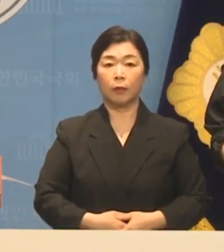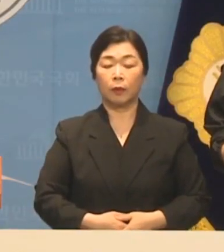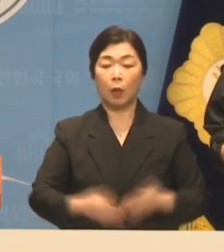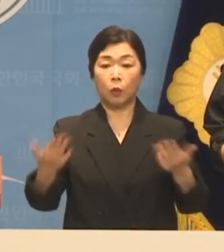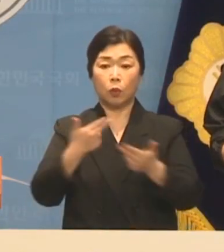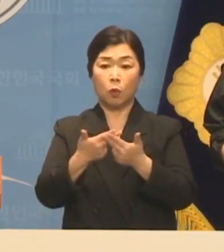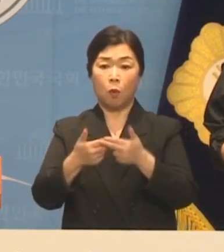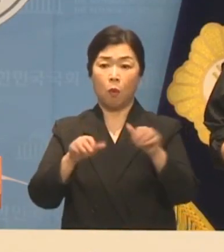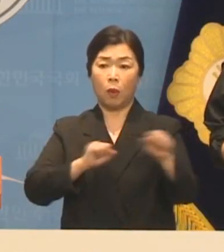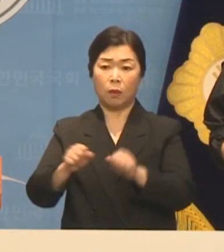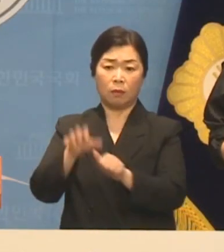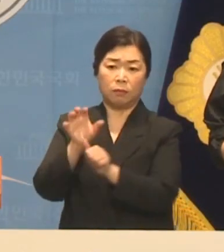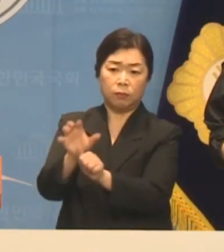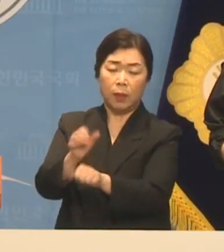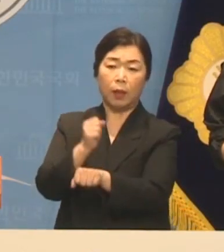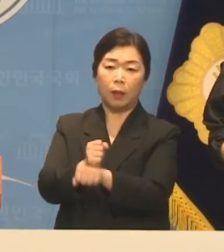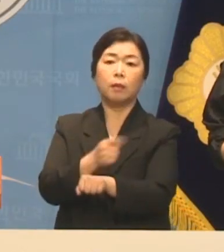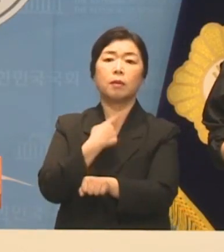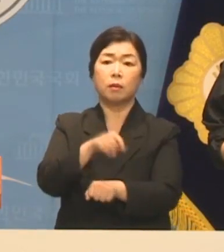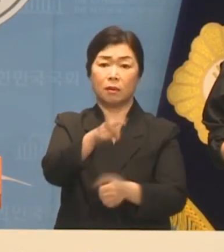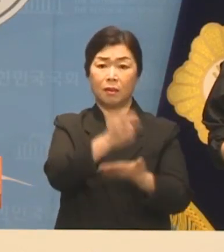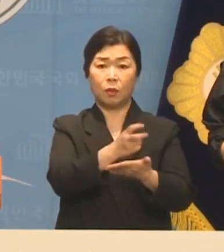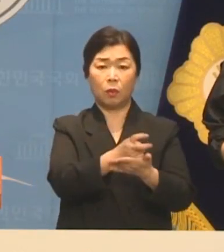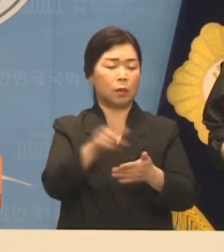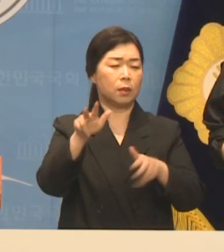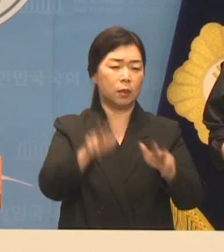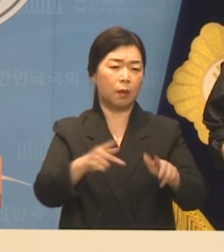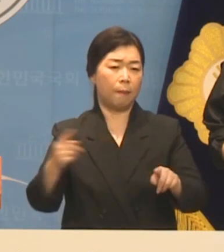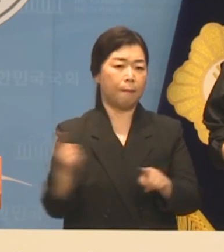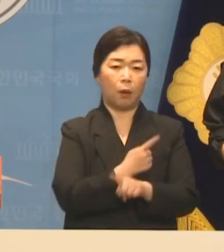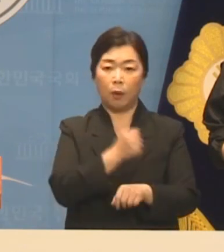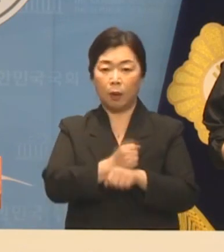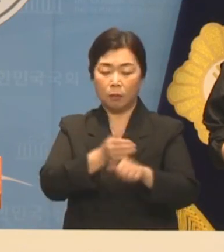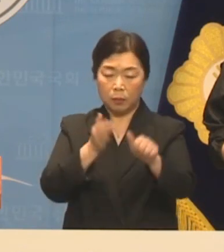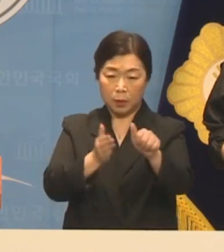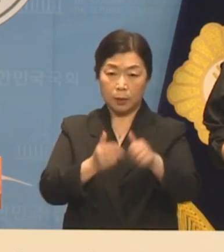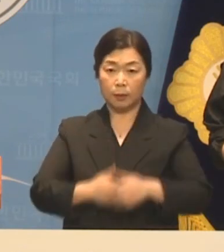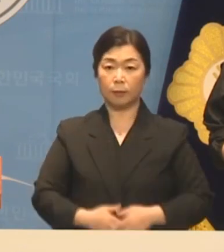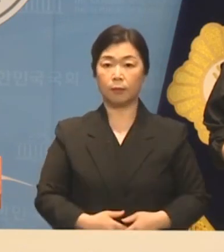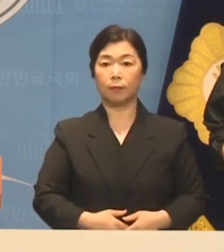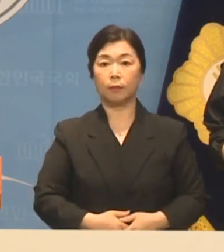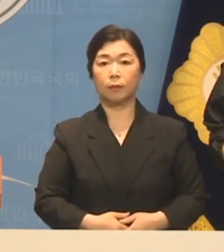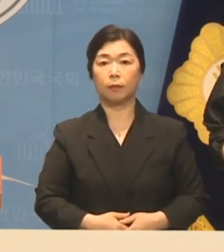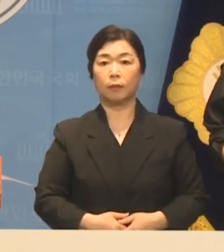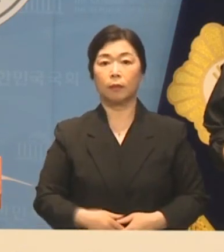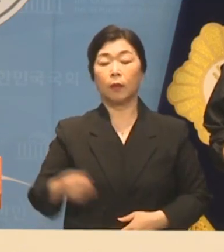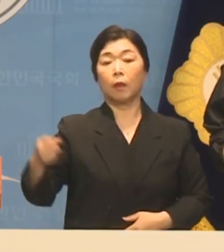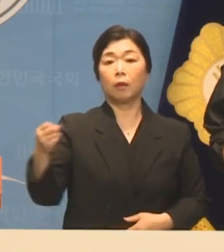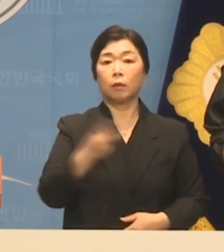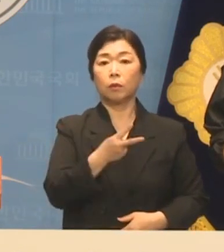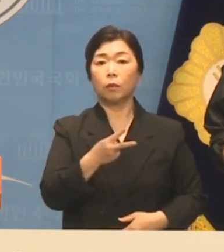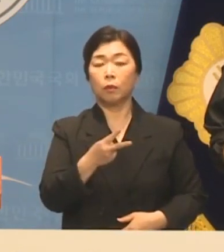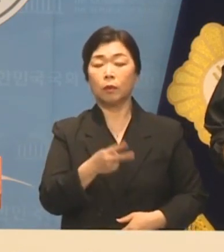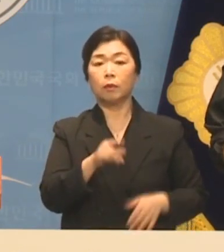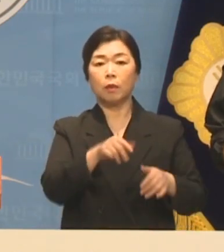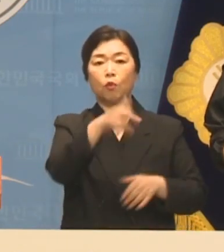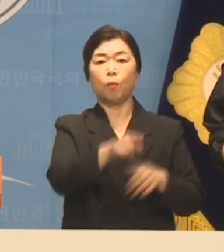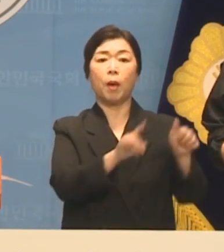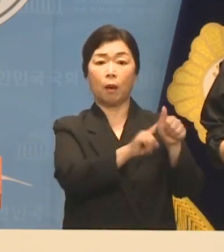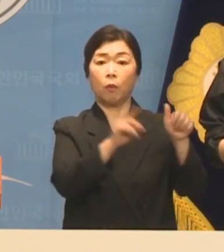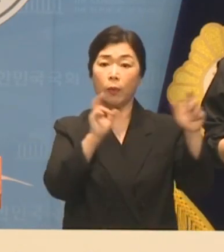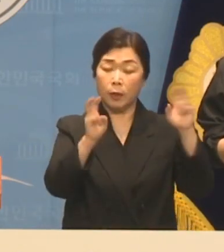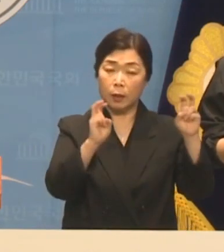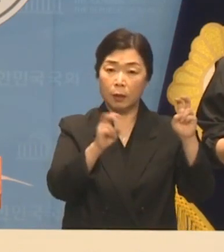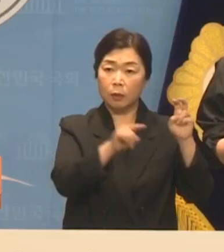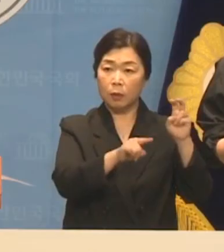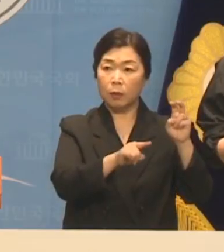노조활동을 억압하는 클렌징 제도를 전면 개선할 것을 촉구합니다. 그리고 쿠팡 CLS의 이번